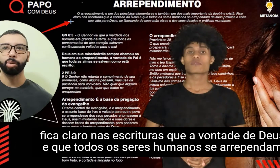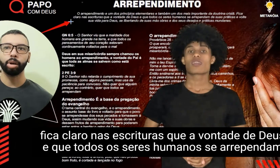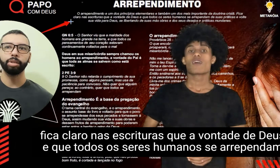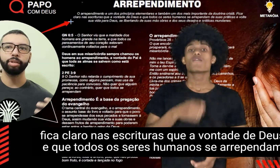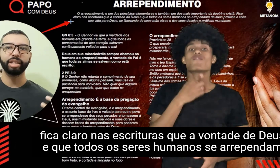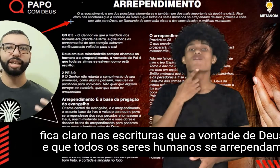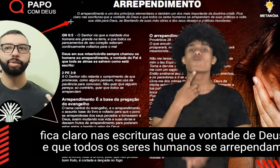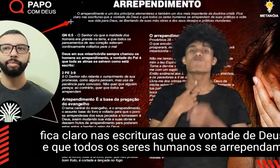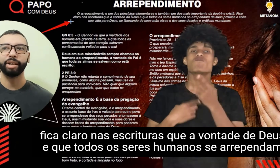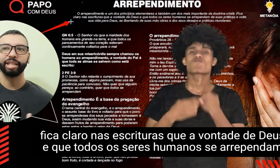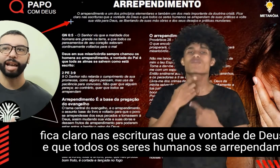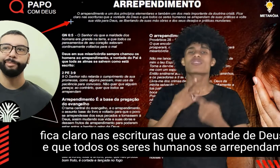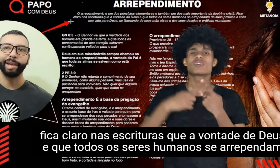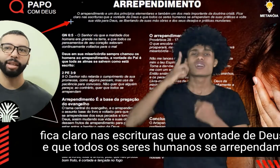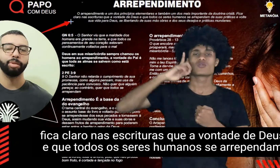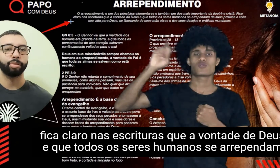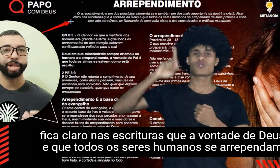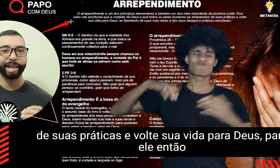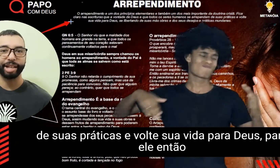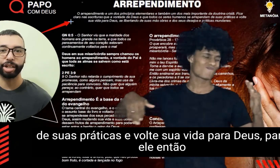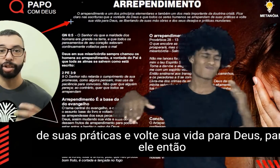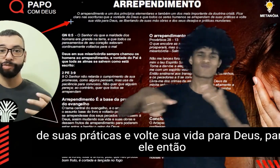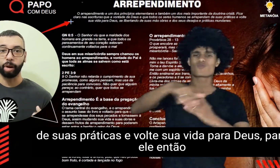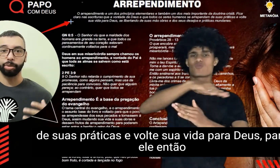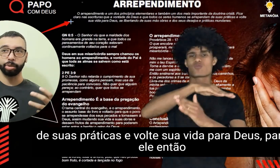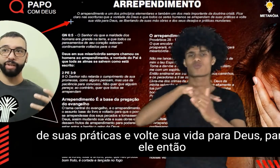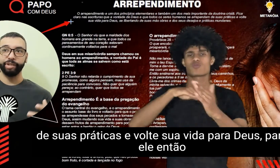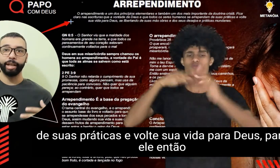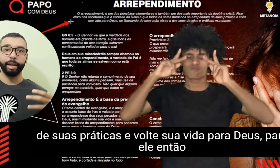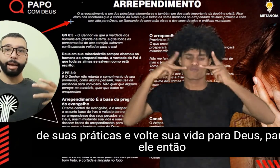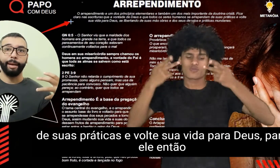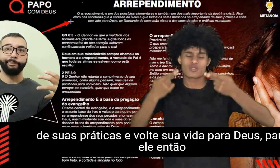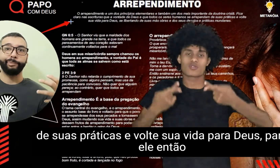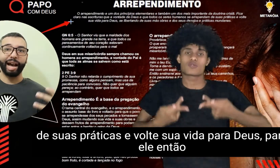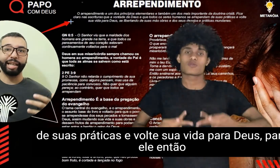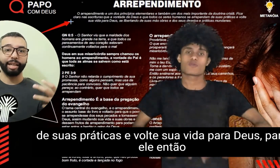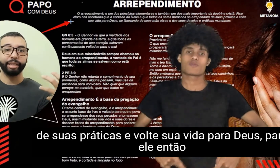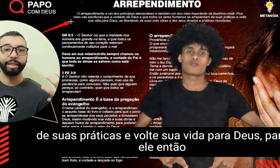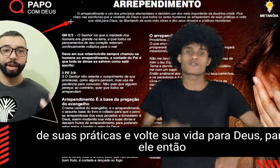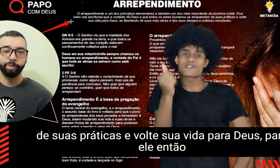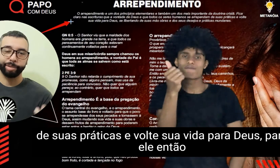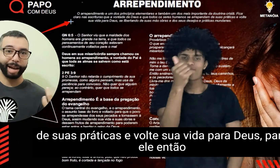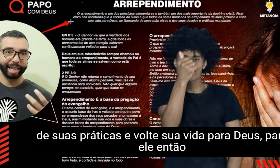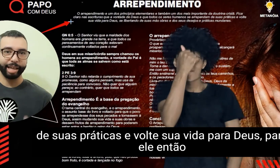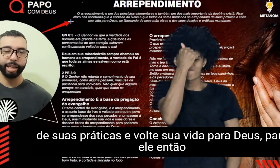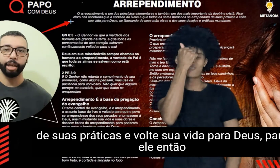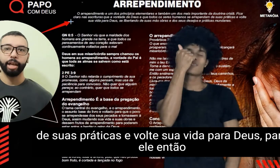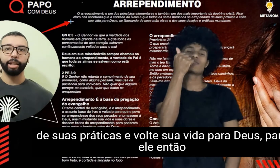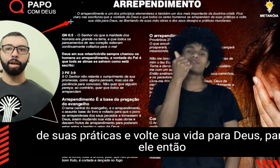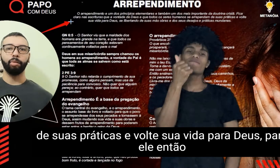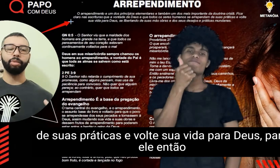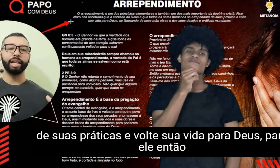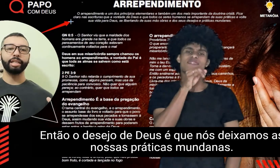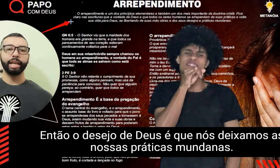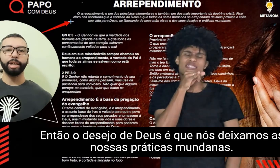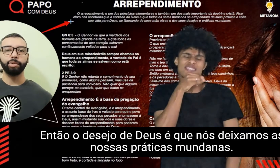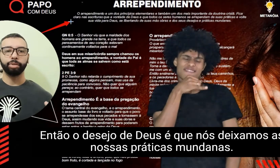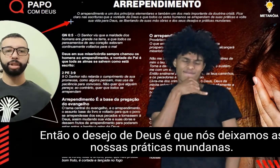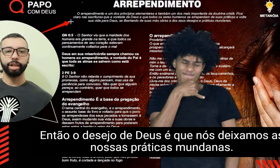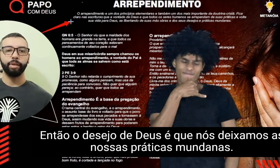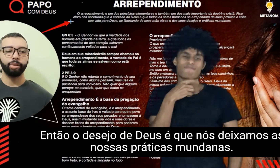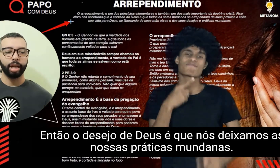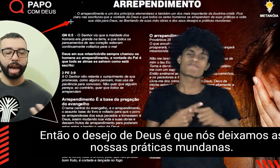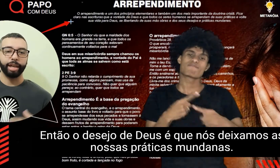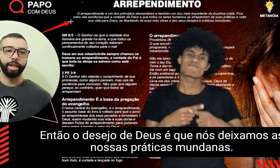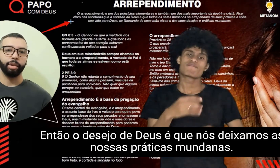é que todos os seres humanos se arrependam de suas práticas e volte sua vida para Deus, para Ele. Então, o desejo